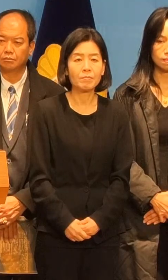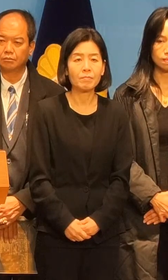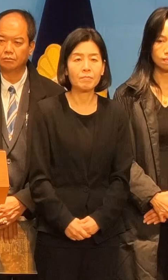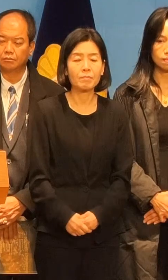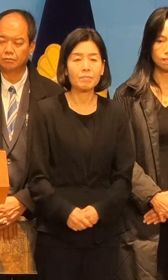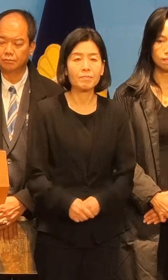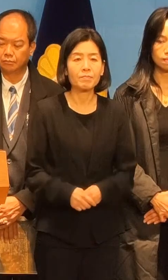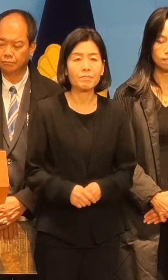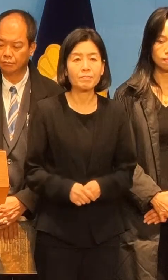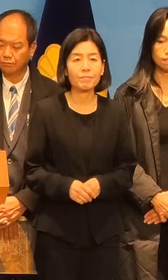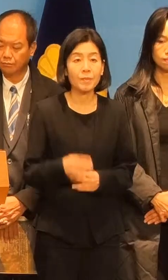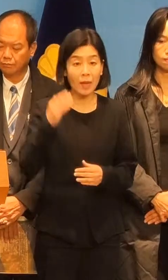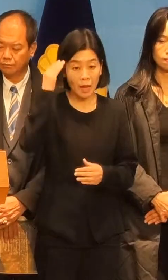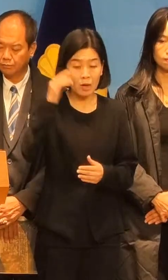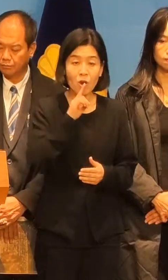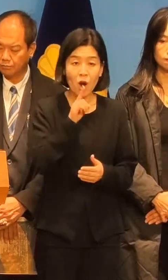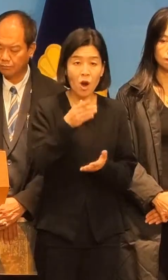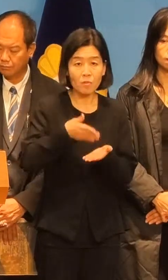ပါတယ်